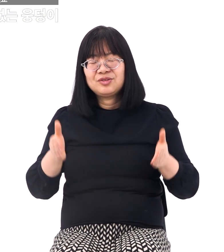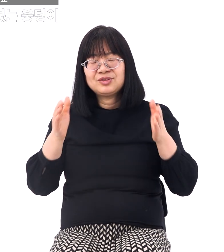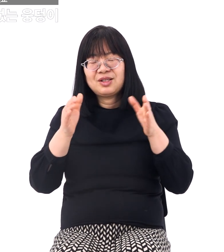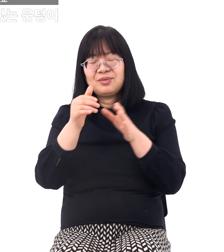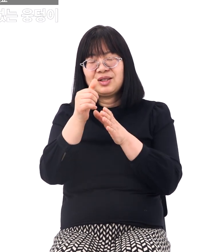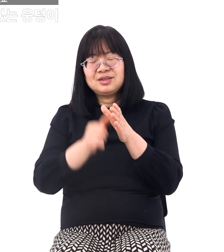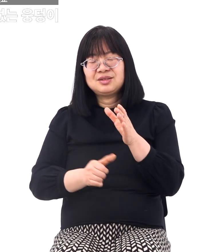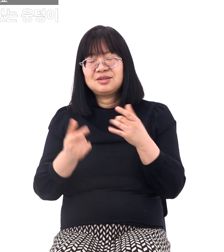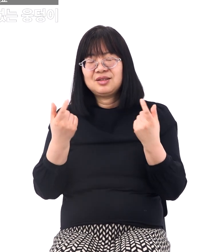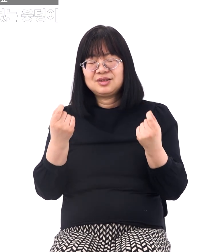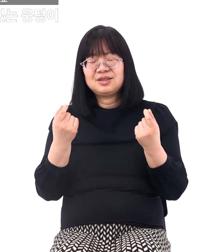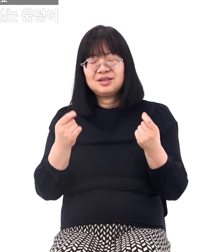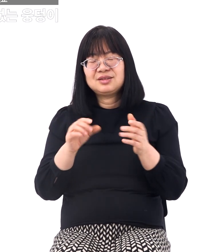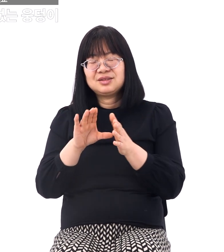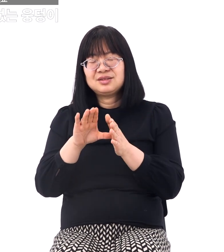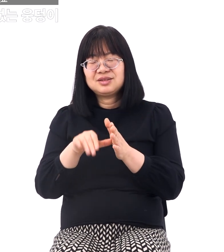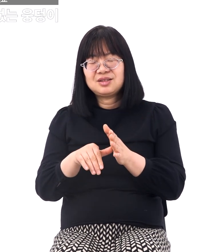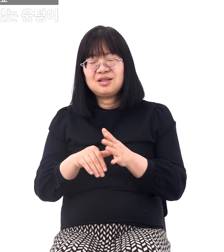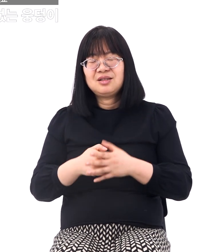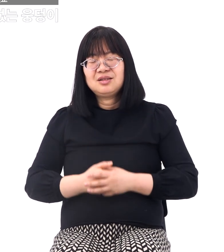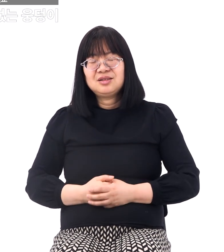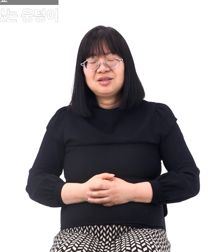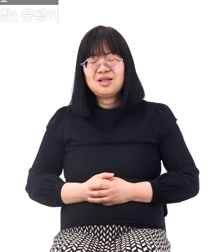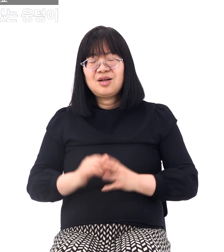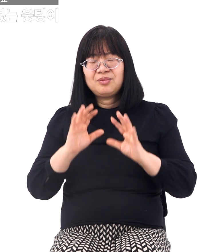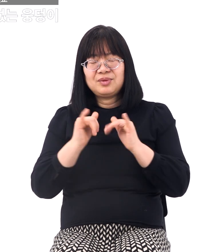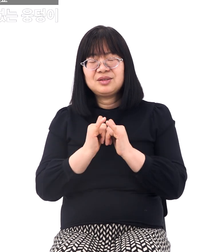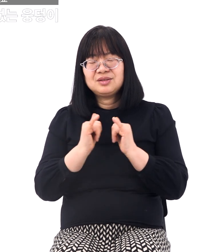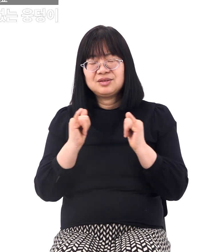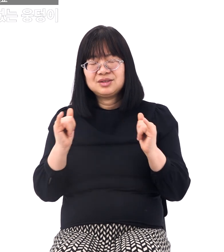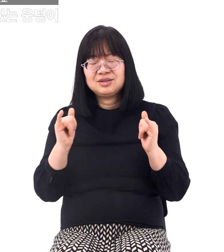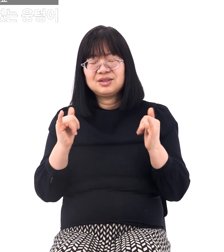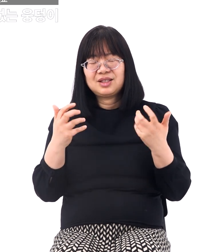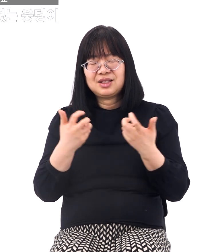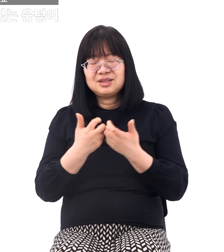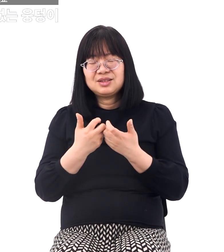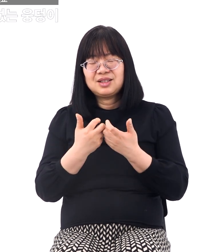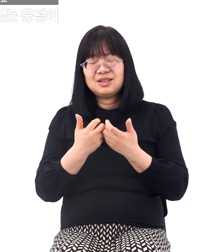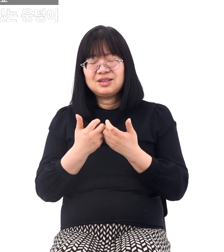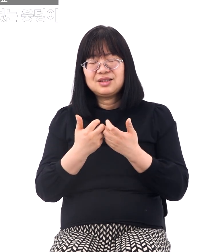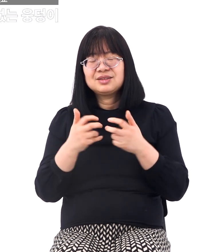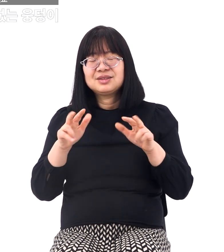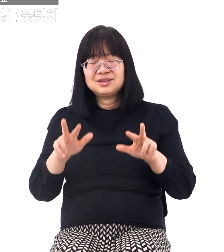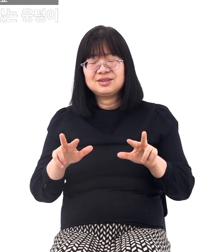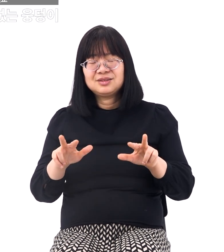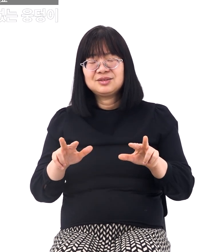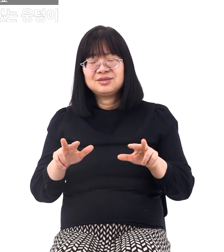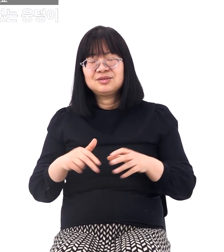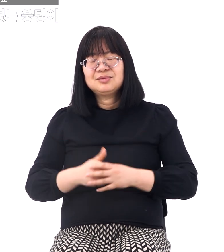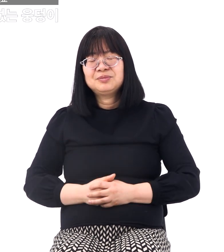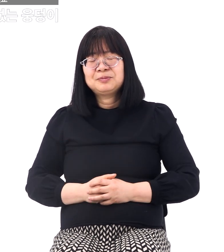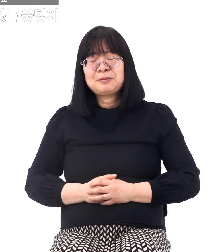던져진 것과 같은 시대, 백성들이 가득한 이 땅에